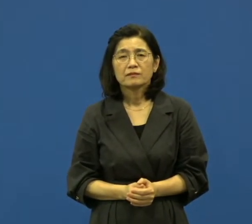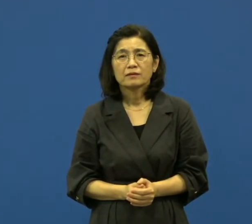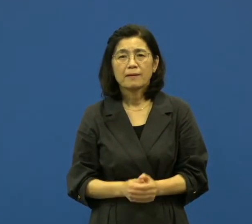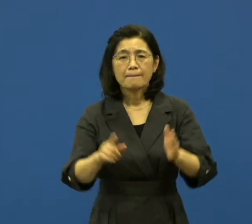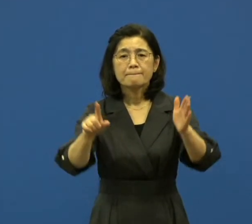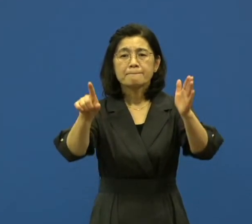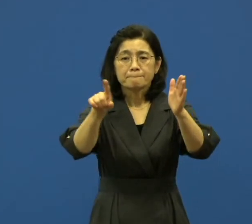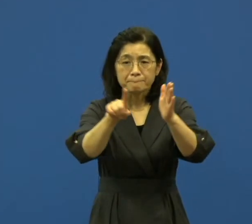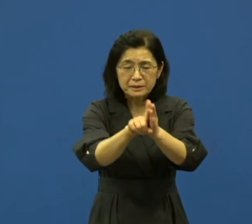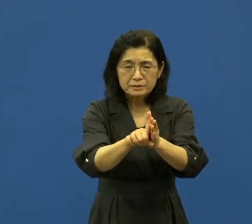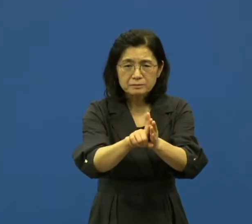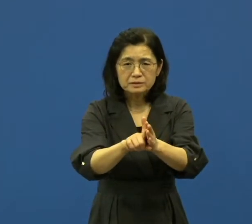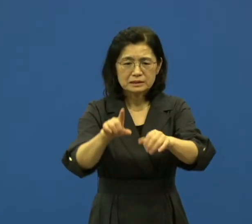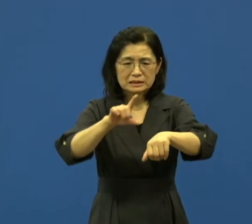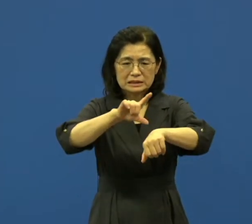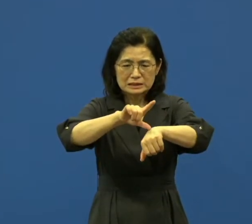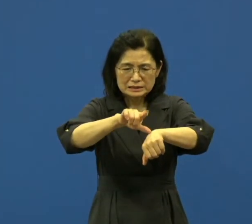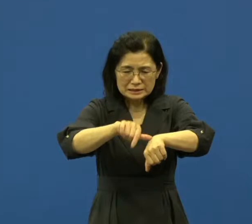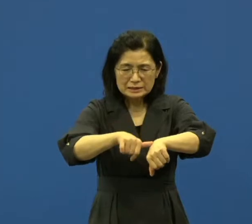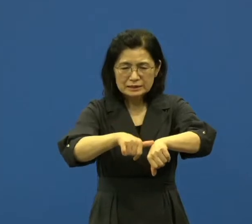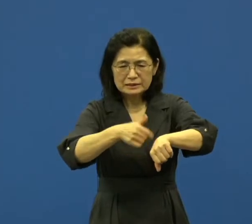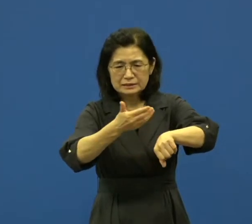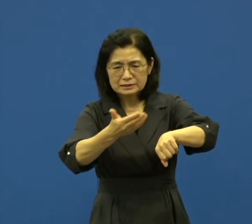통하여 조금씩 빚어진 믿음이에요.